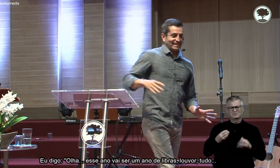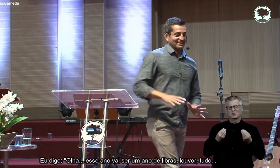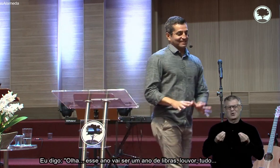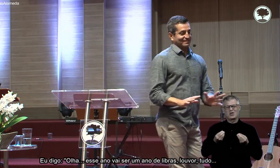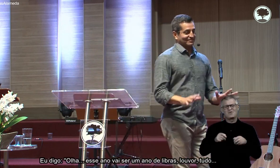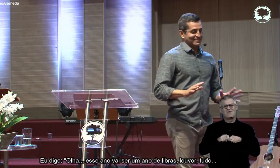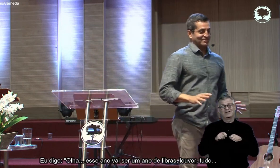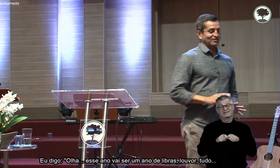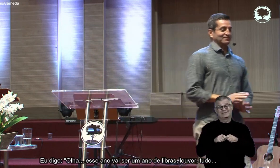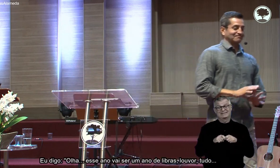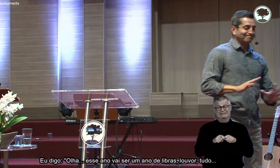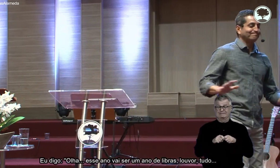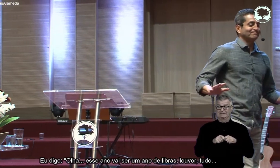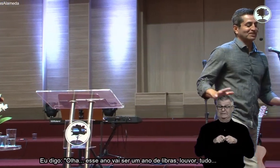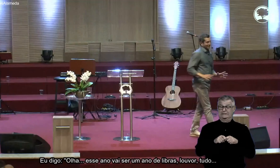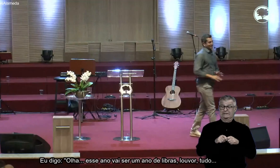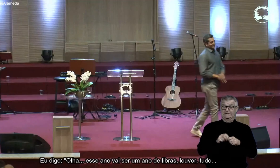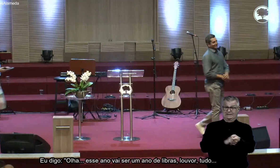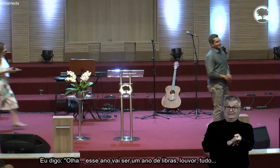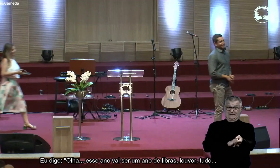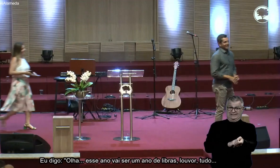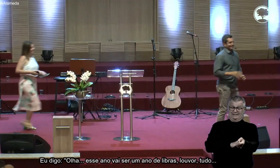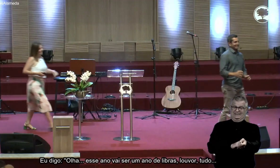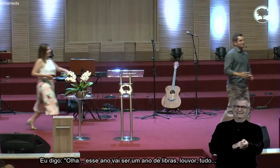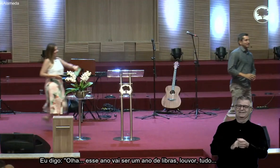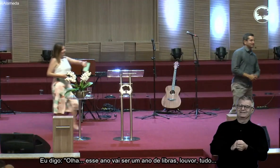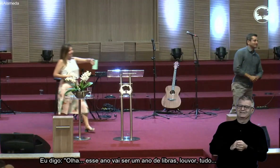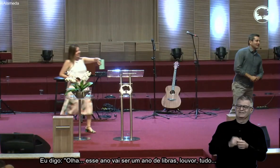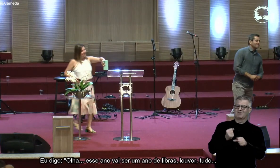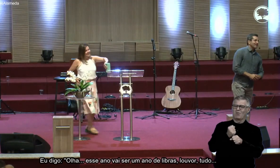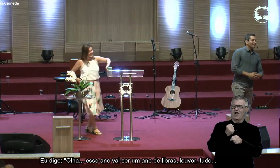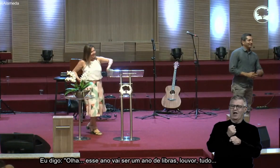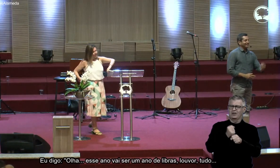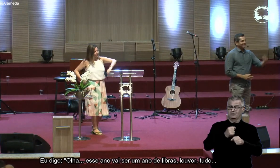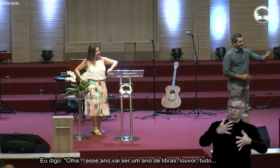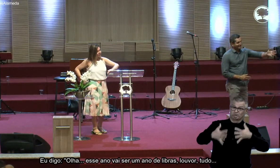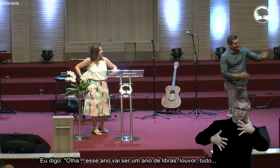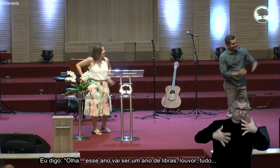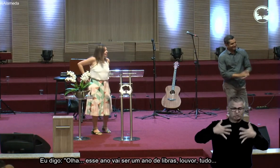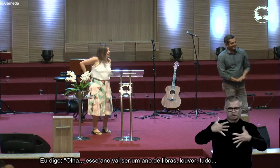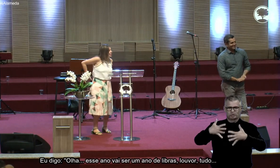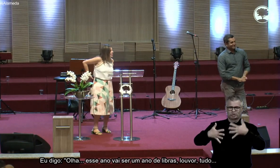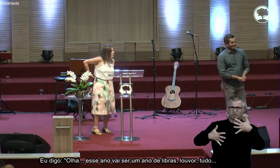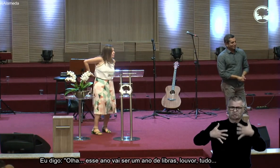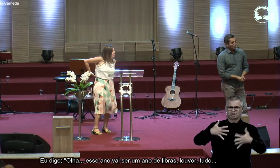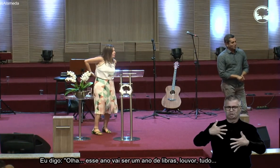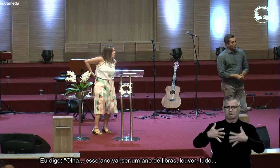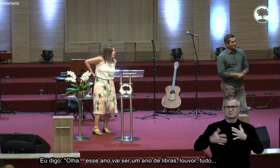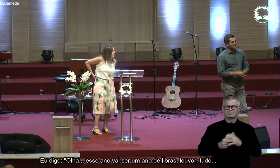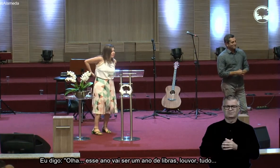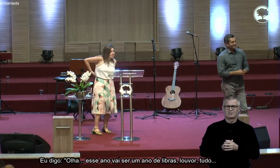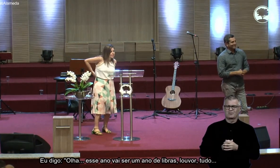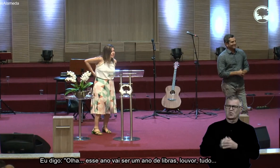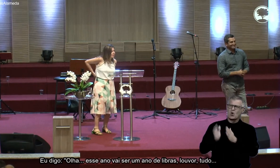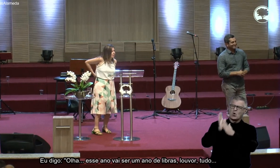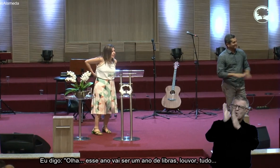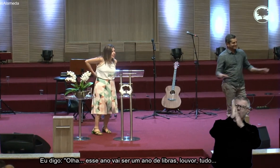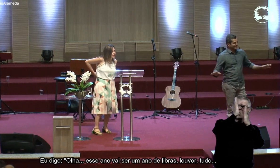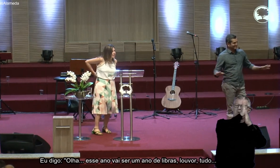digo, olha, já esse ano vai ser um ano, porque é Libras, é louvor,